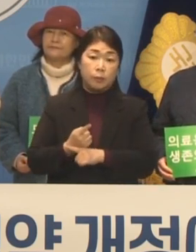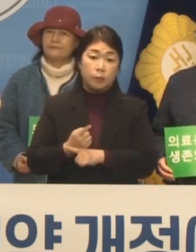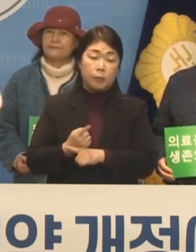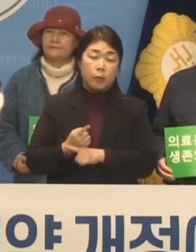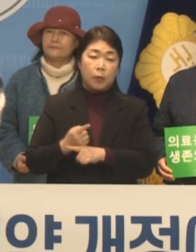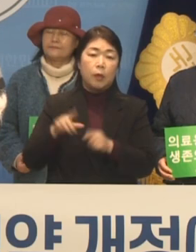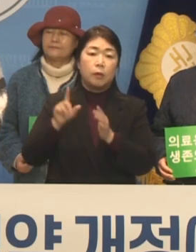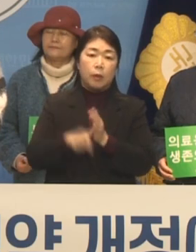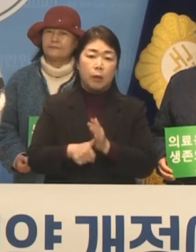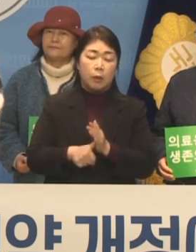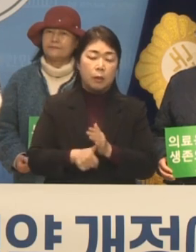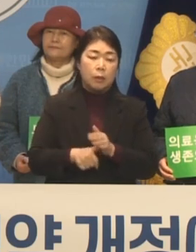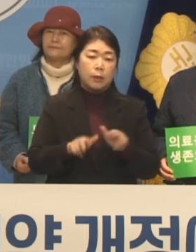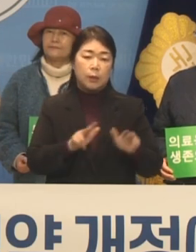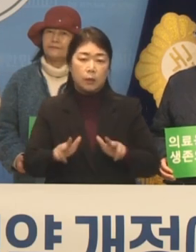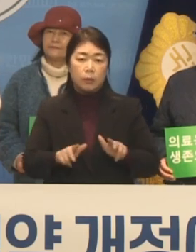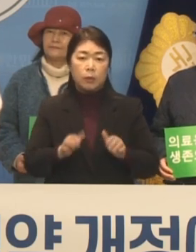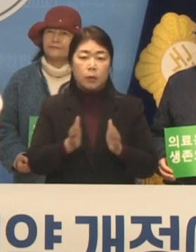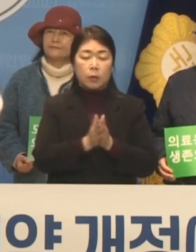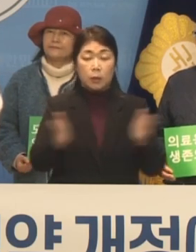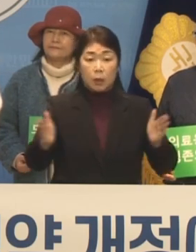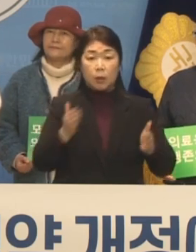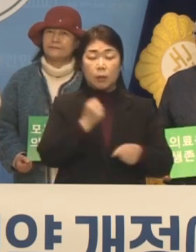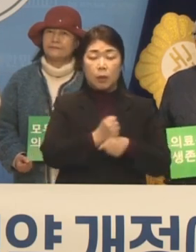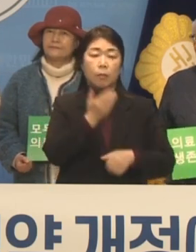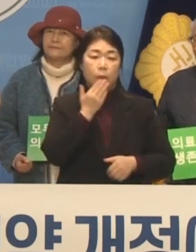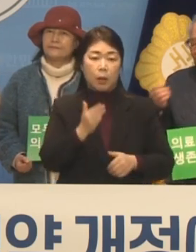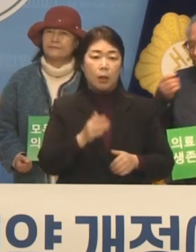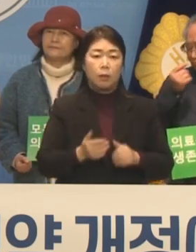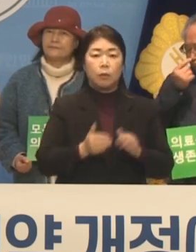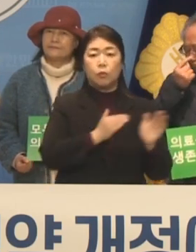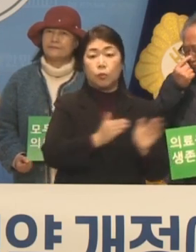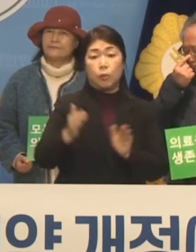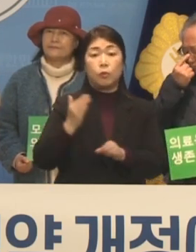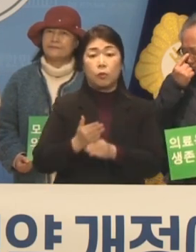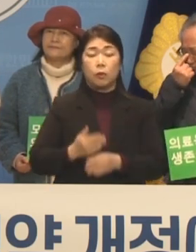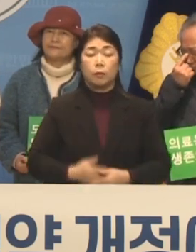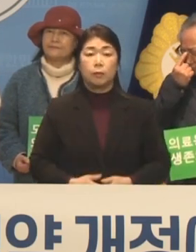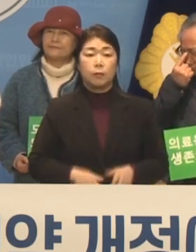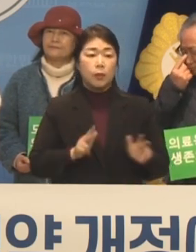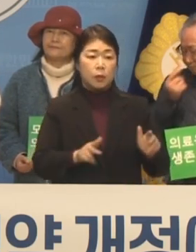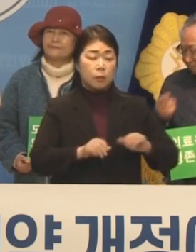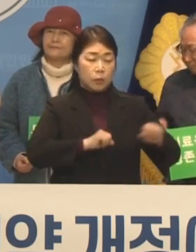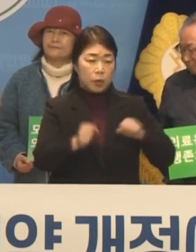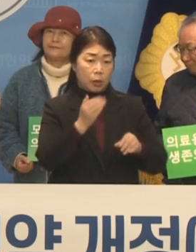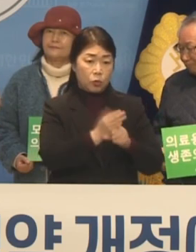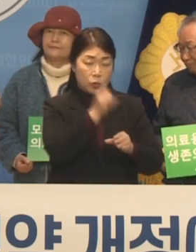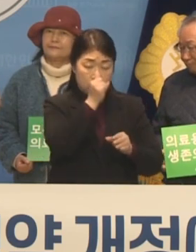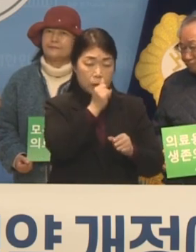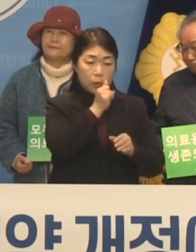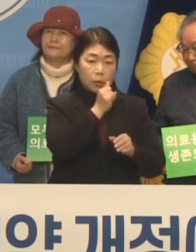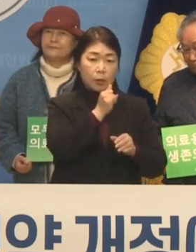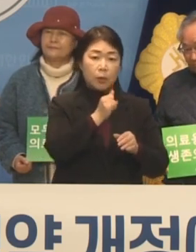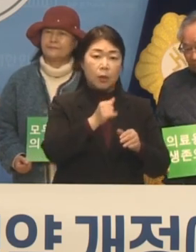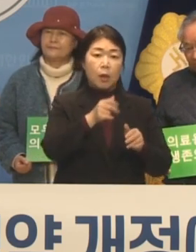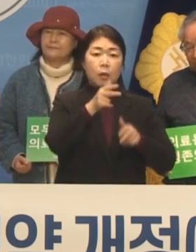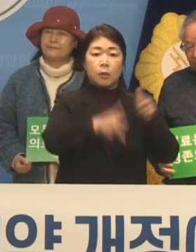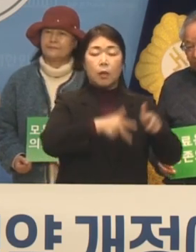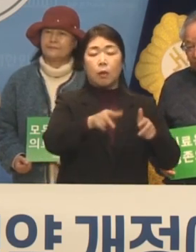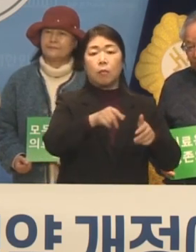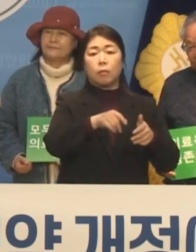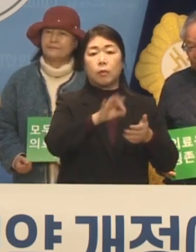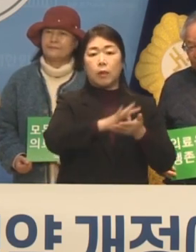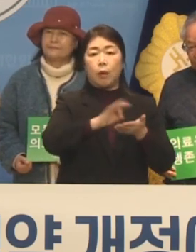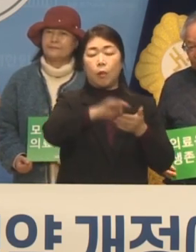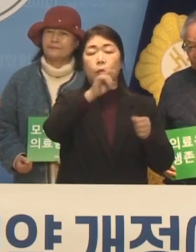시 시행해 나가야 될 준비를 하고 있는 단계이며 현재 시행되고 있는 경북 산업용 규제자유